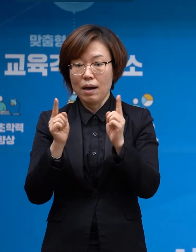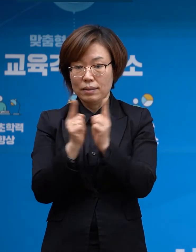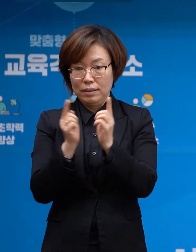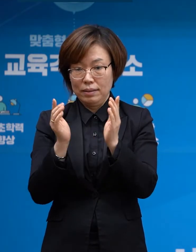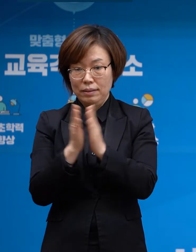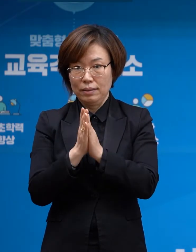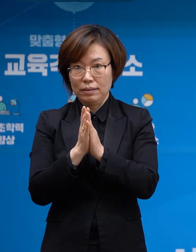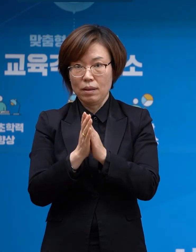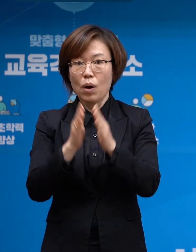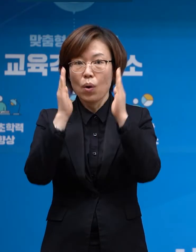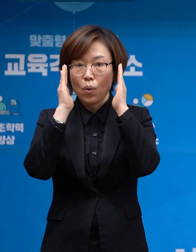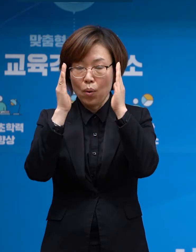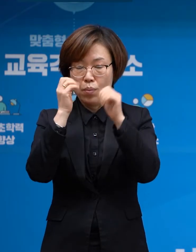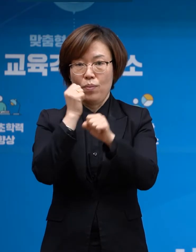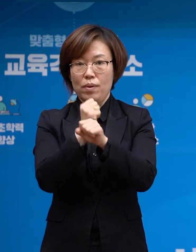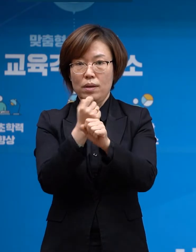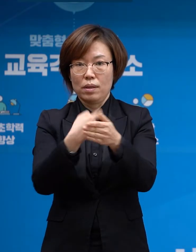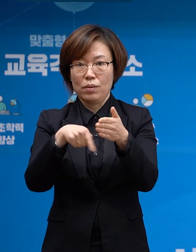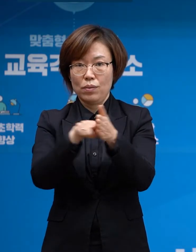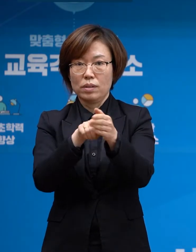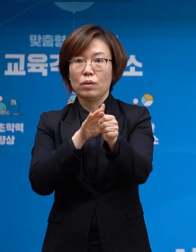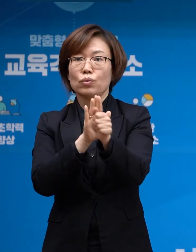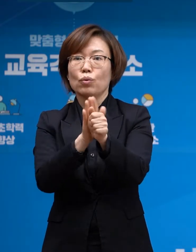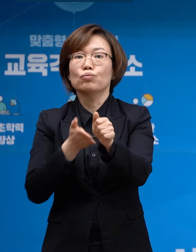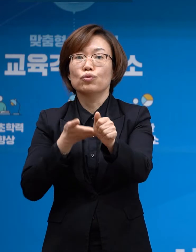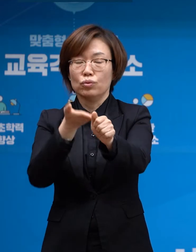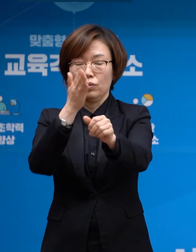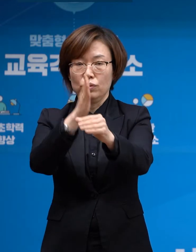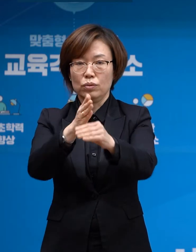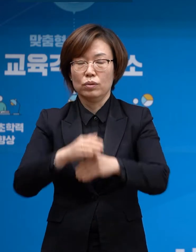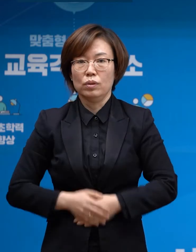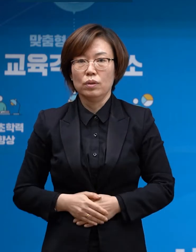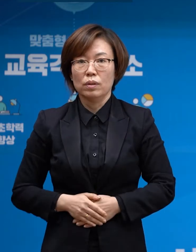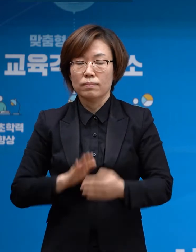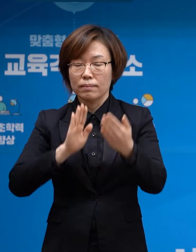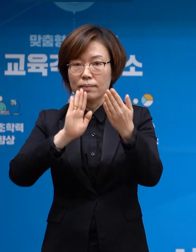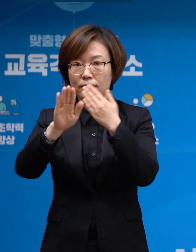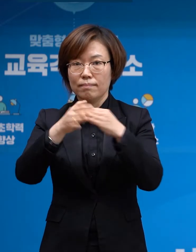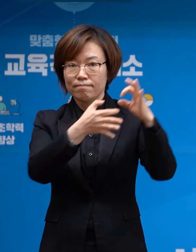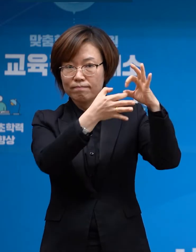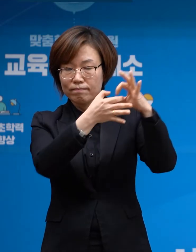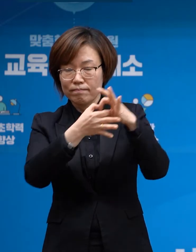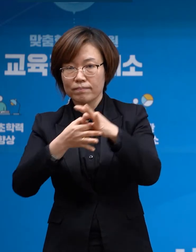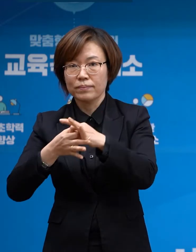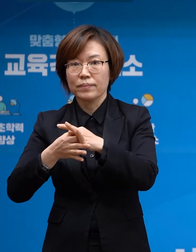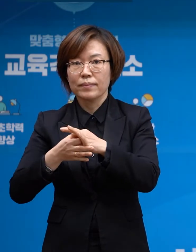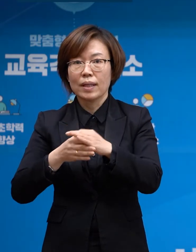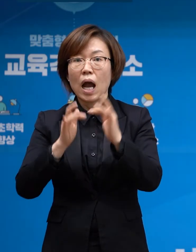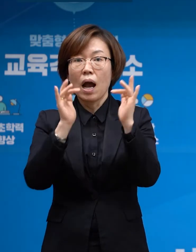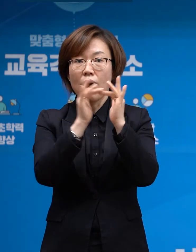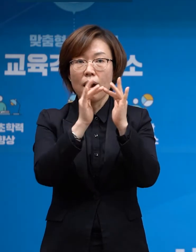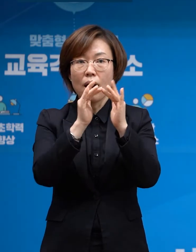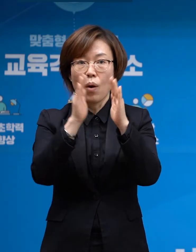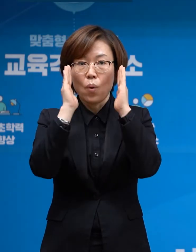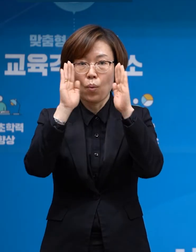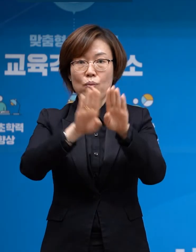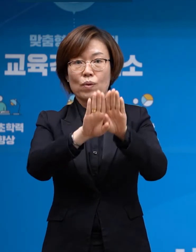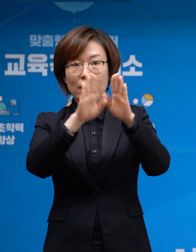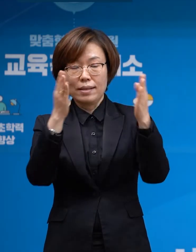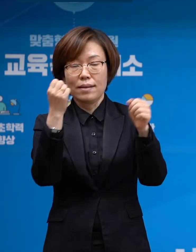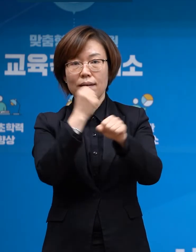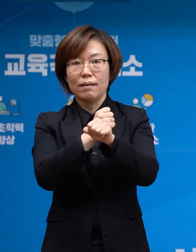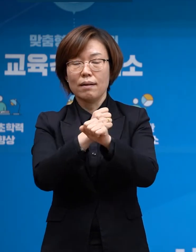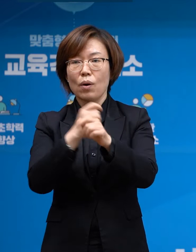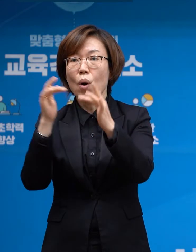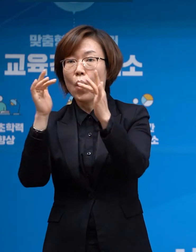자기주도 학습을 할 수 있도록 도움을 주고 있습니다. 앞으로도 지속적으로 사이버 학급 개설과